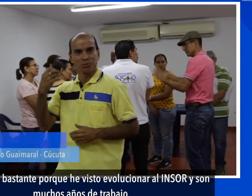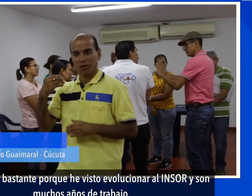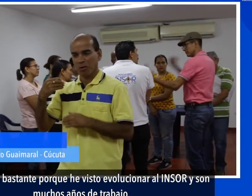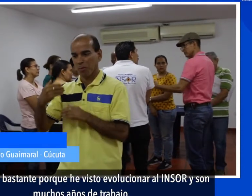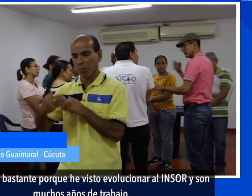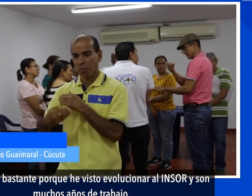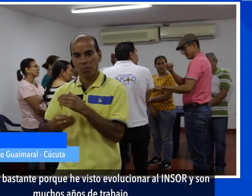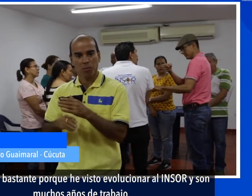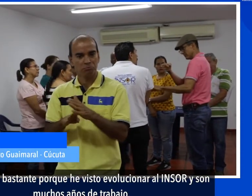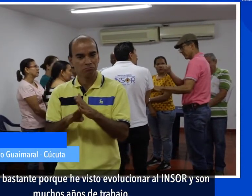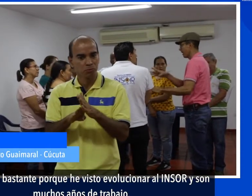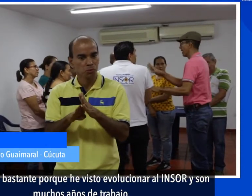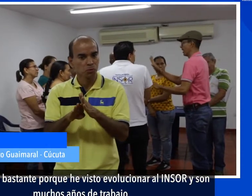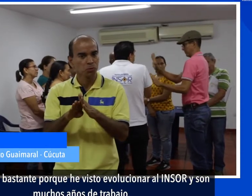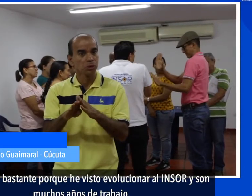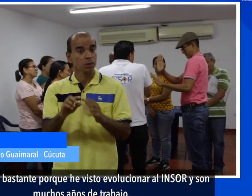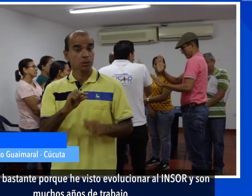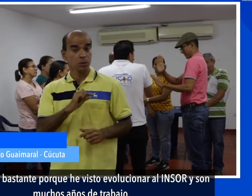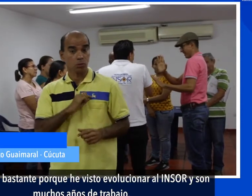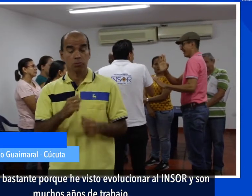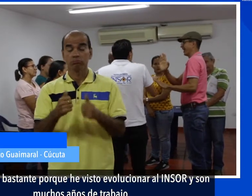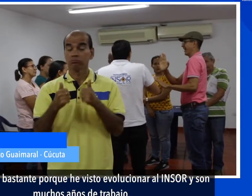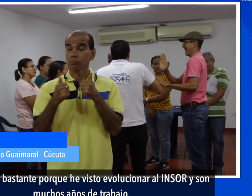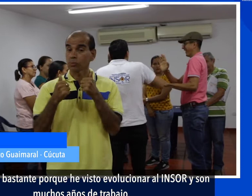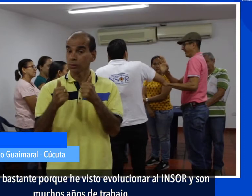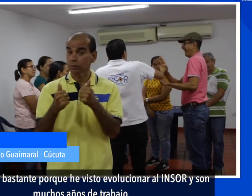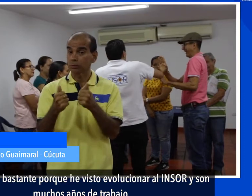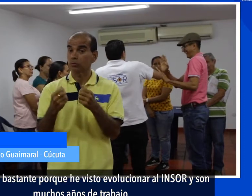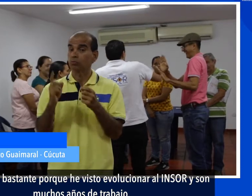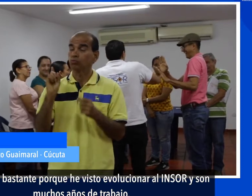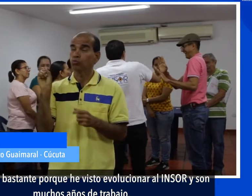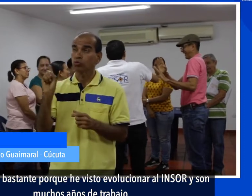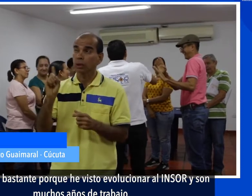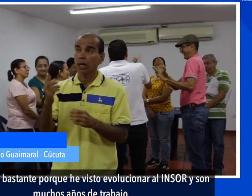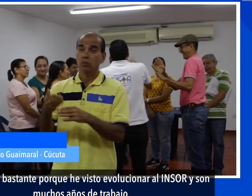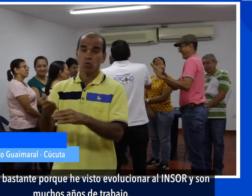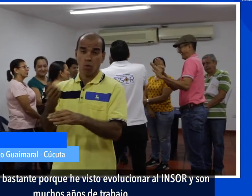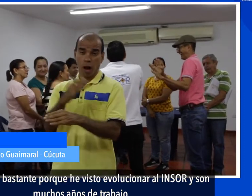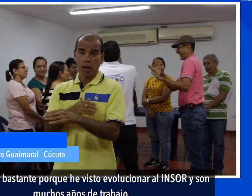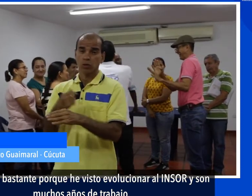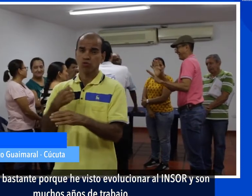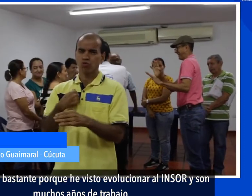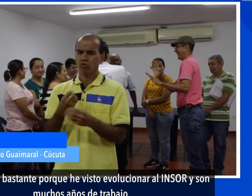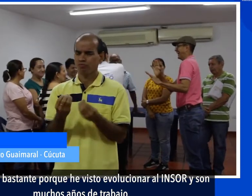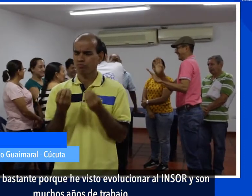Y me alegra bastante porque he visto evolucionar el INSOR y son muchos años de trabajo.